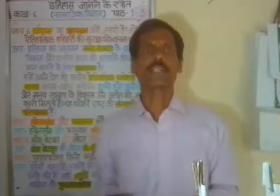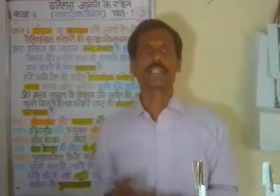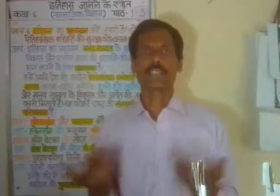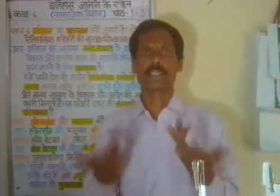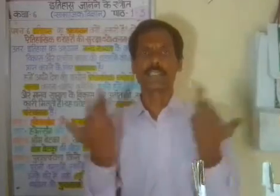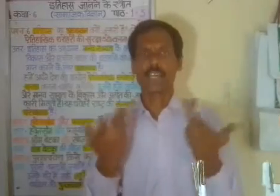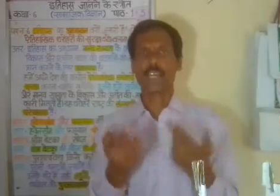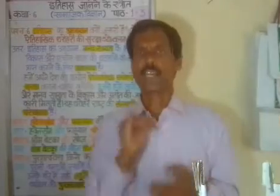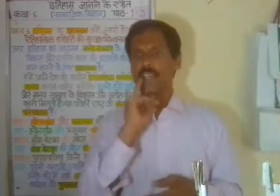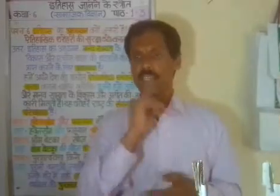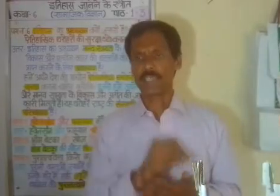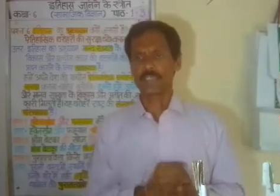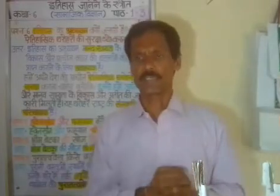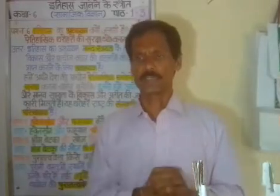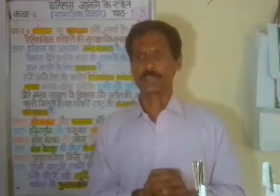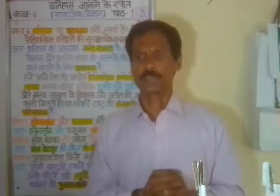धरोहरें क्या हैं?